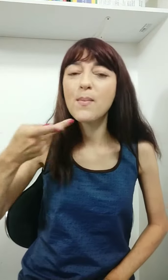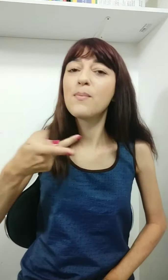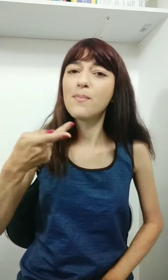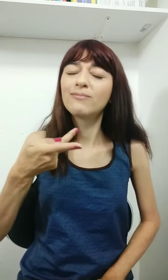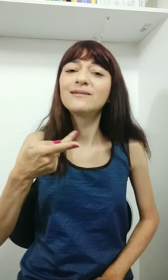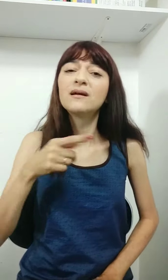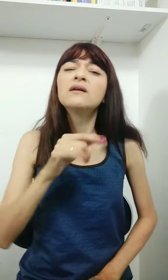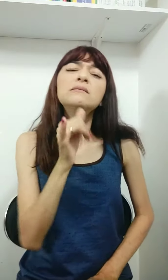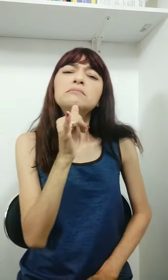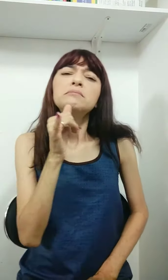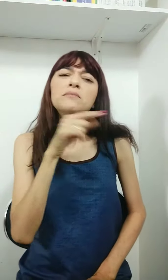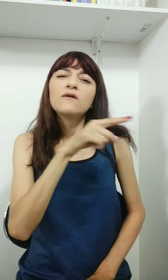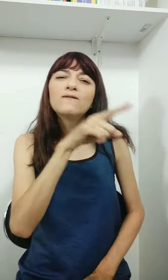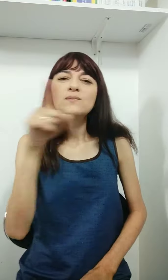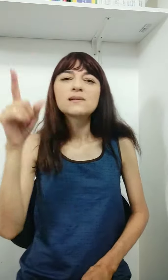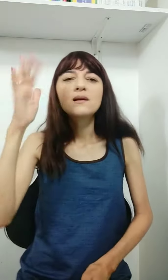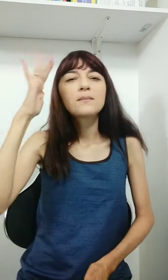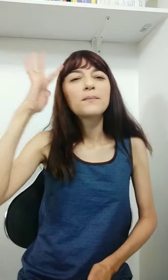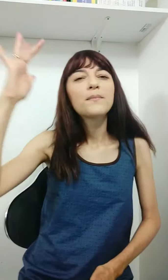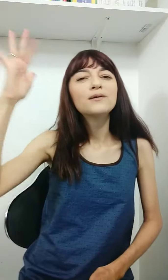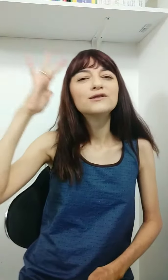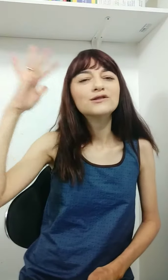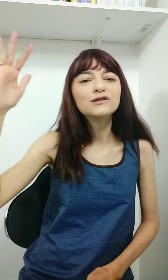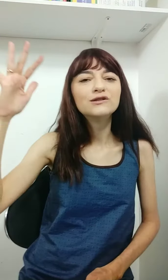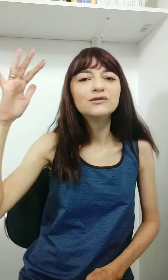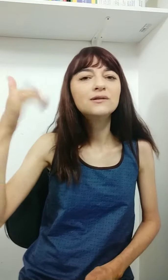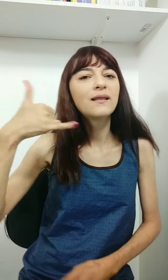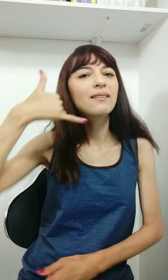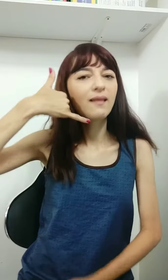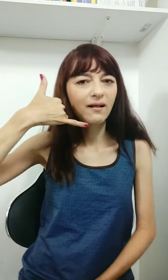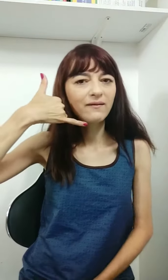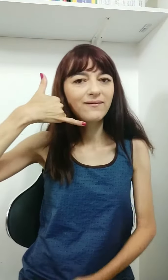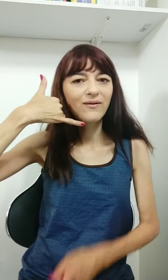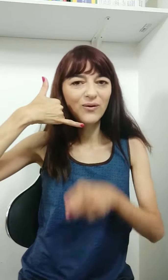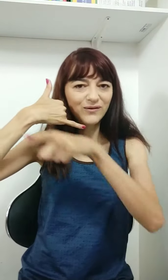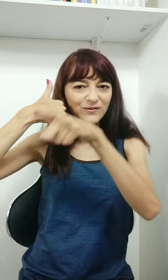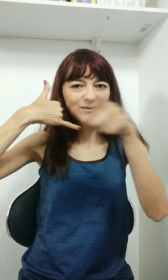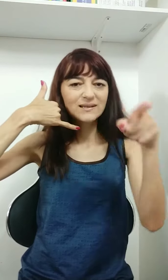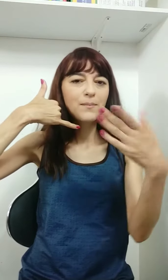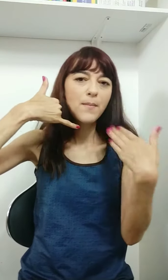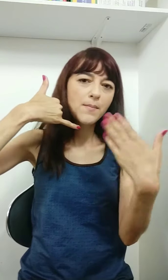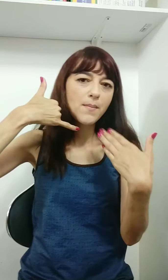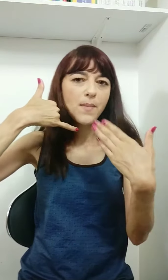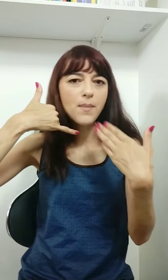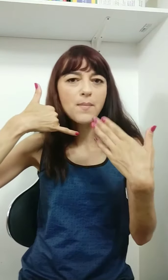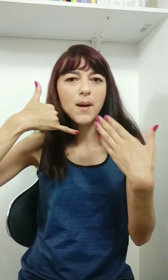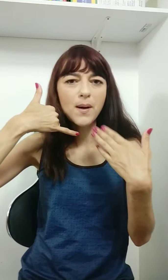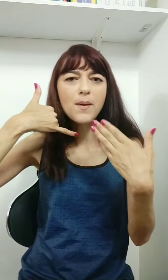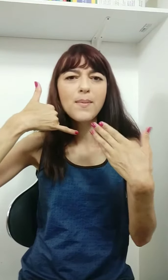assim, aquela linguagem não verbal, né? Sabe quando vocês estão no telefone ali, vocês veem uma pessoa